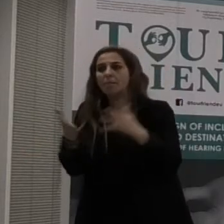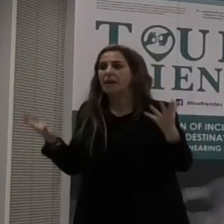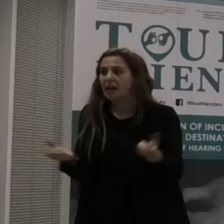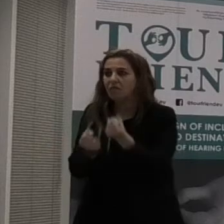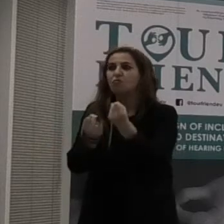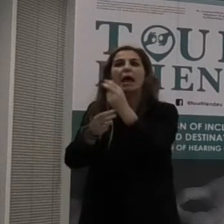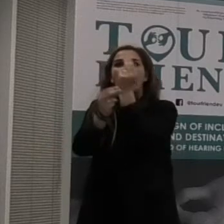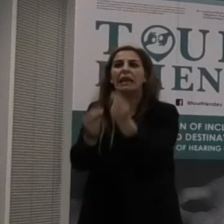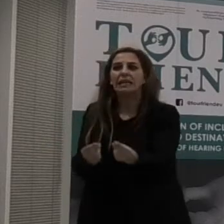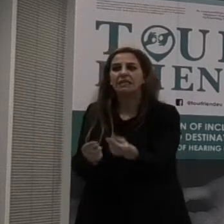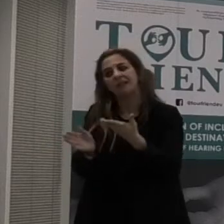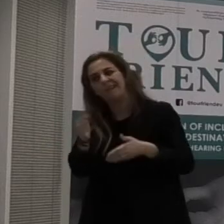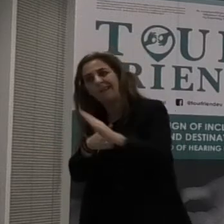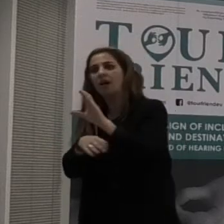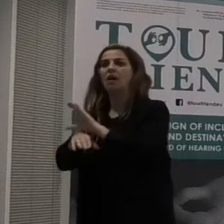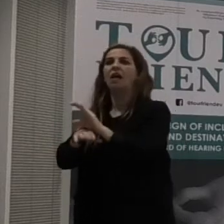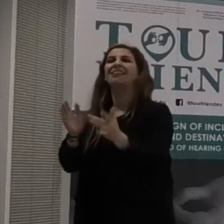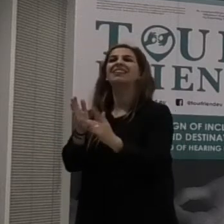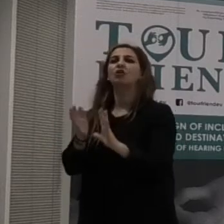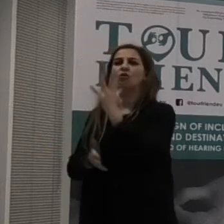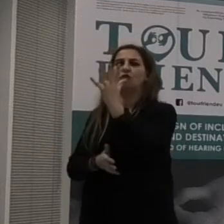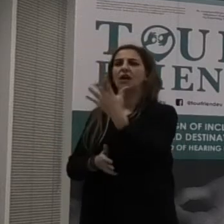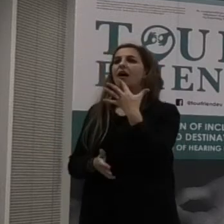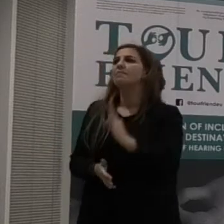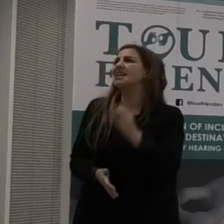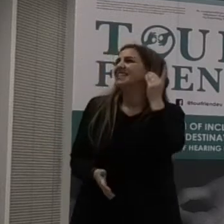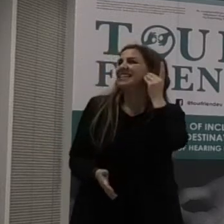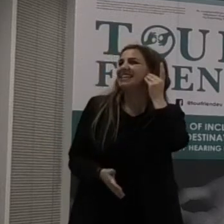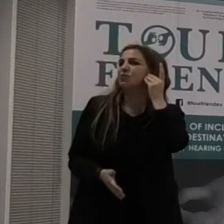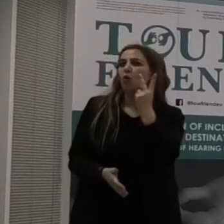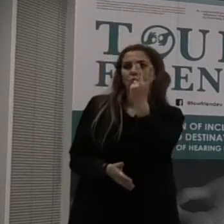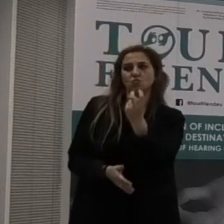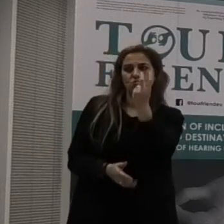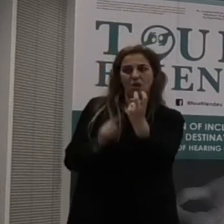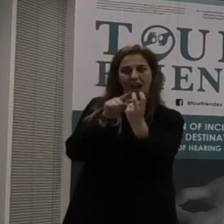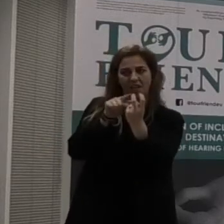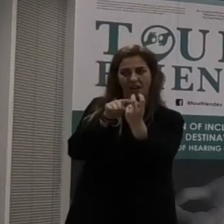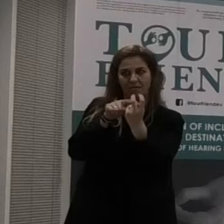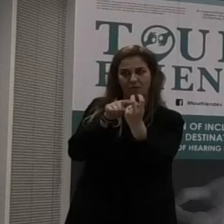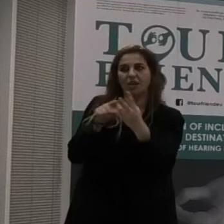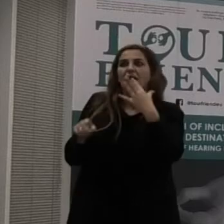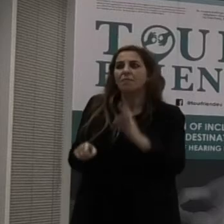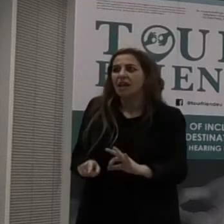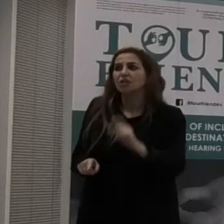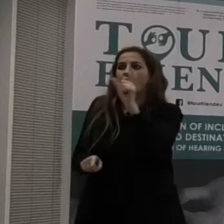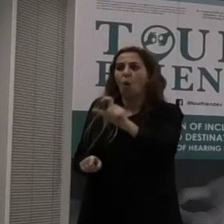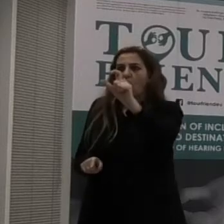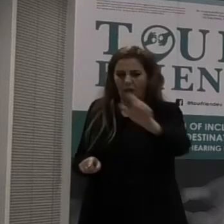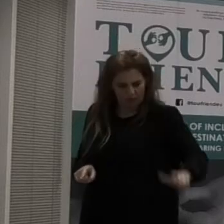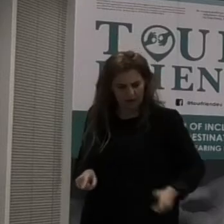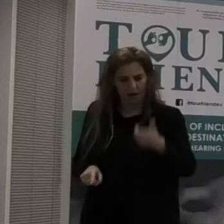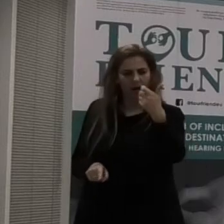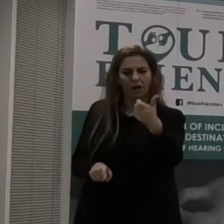ψηφιακή λύση, μια εφαρμογή για τα κινητά, η οποία μπορεί να μετατρέψει το κινητό καθενός σε